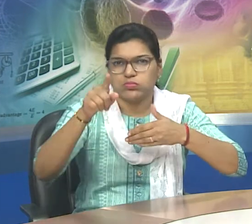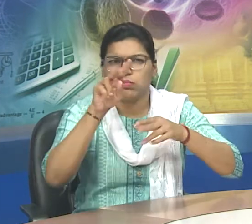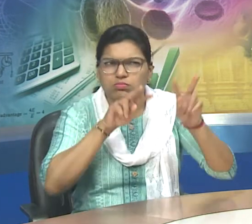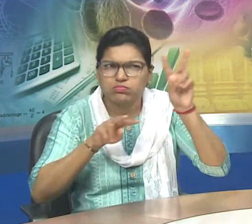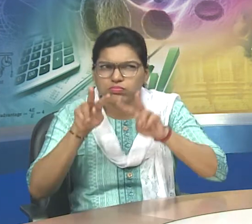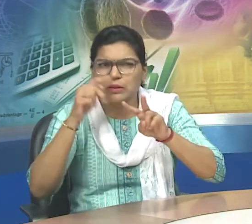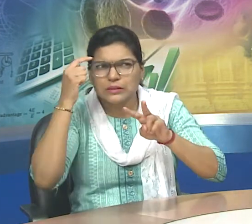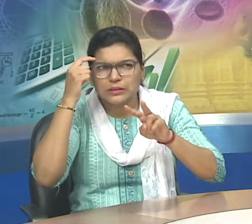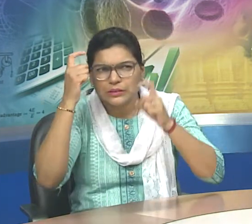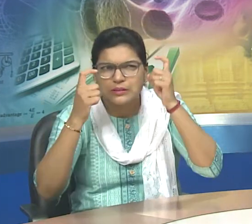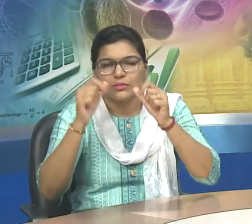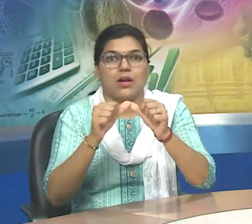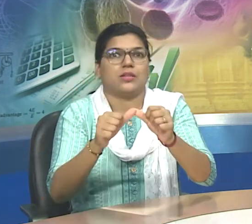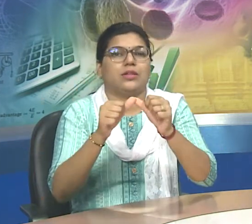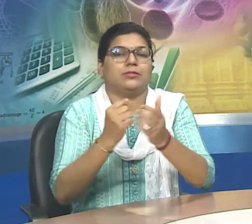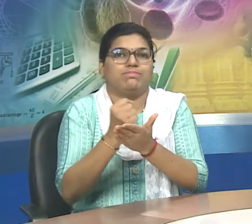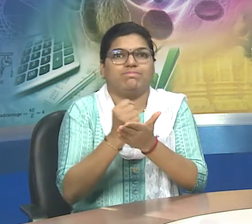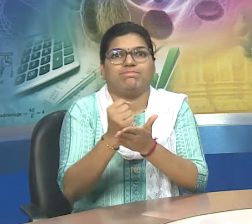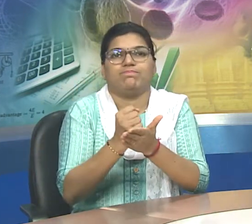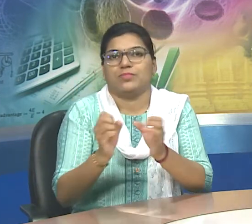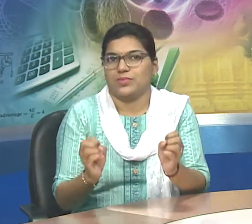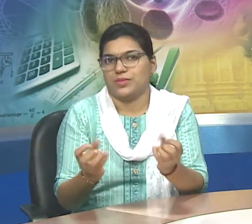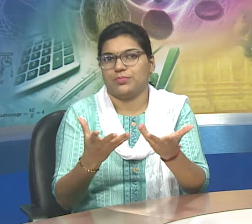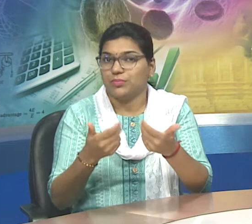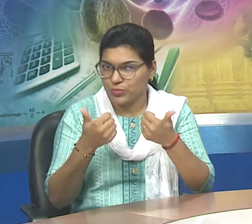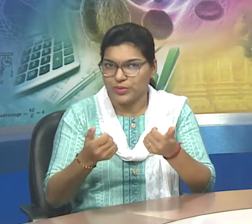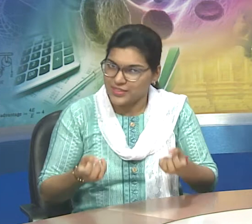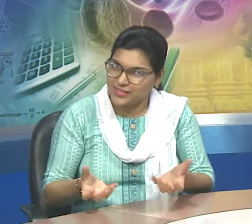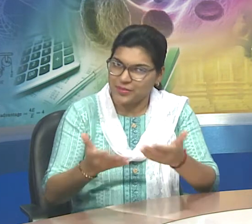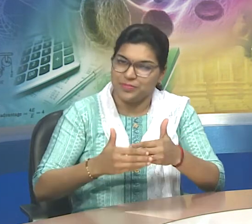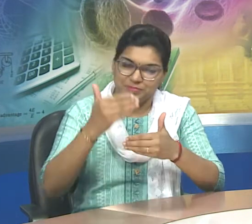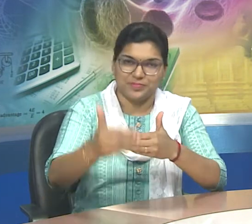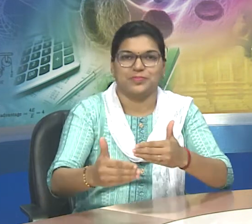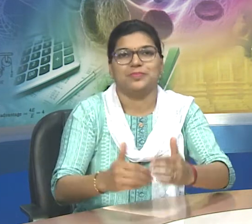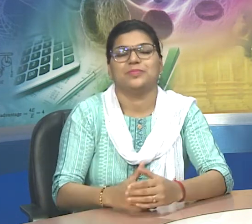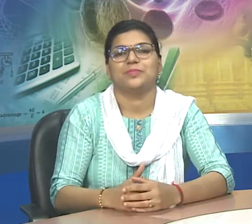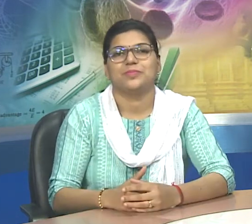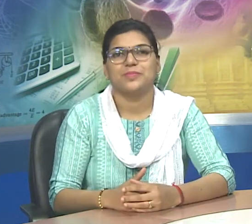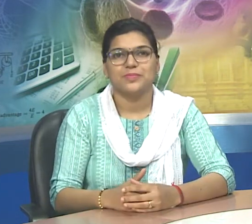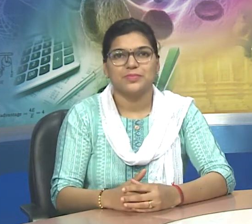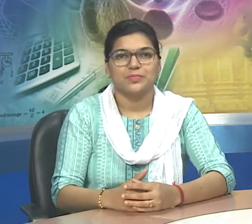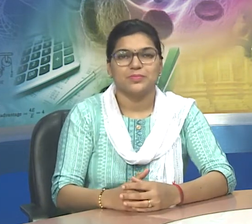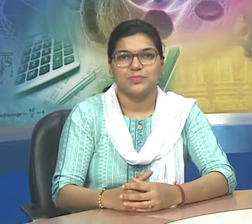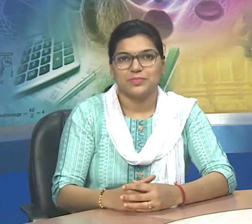अभी तक हमने पाठ को जो भी समझा, आपको पाठ प्रश्न को समझ करके स्वयं उत्तर देने का प्रयास करना है।